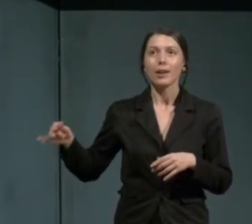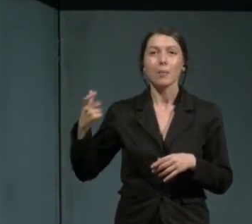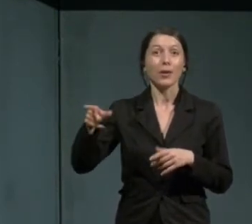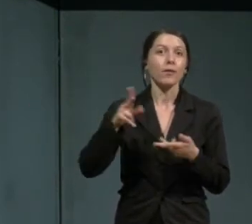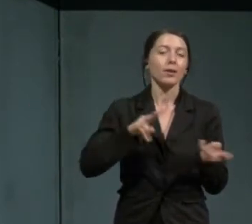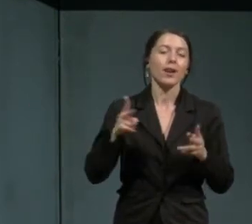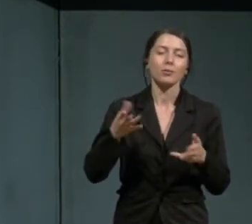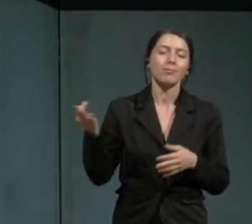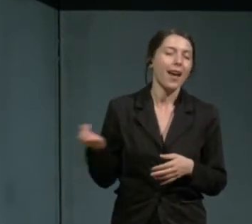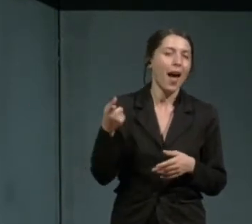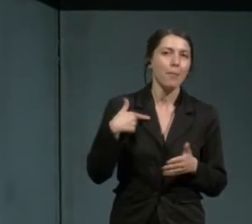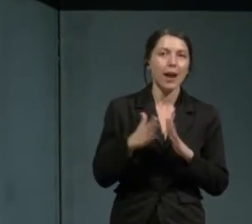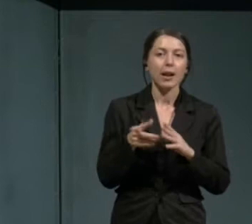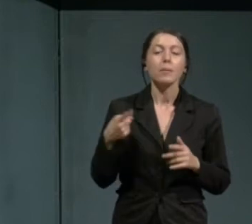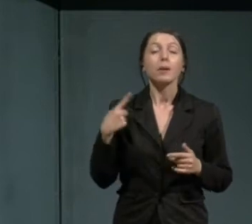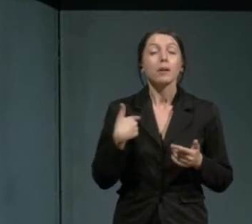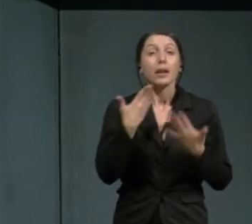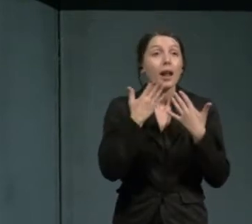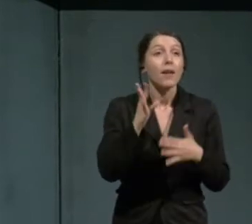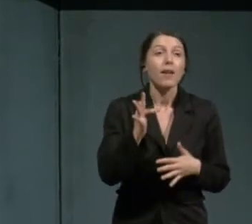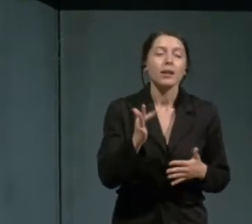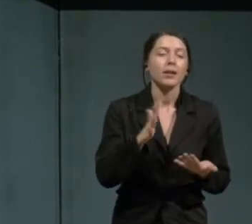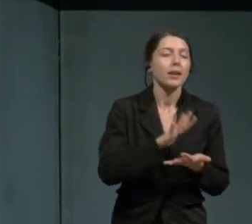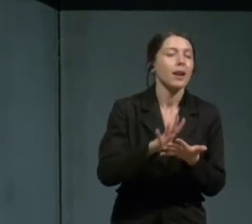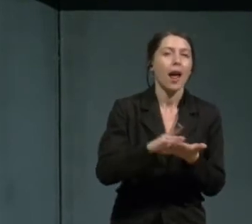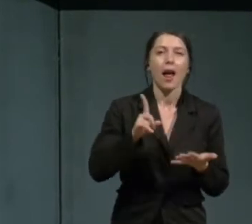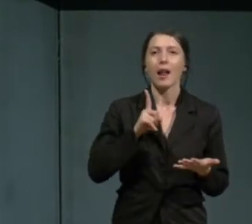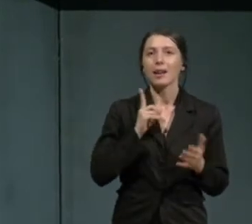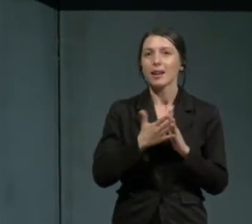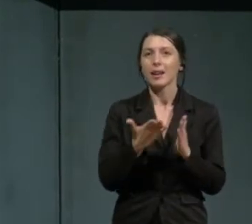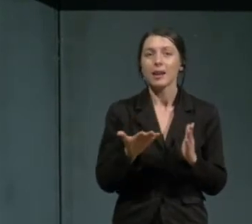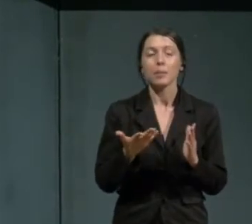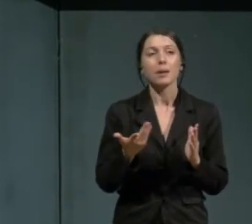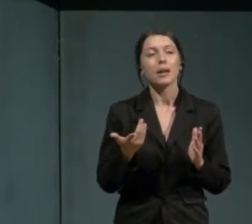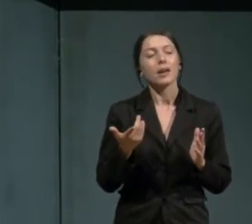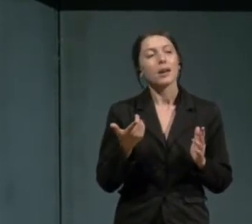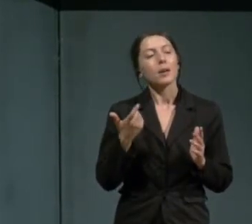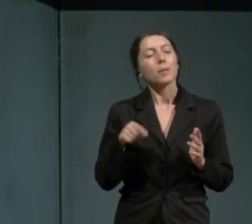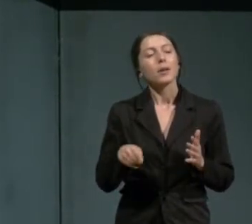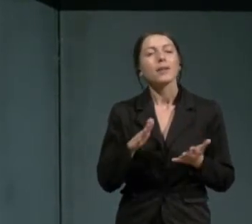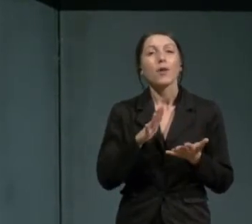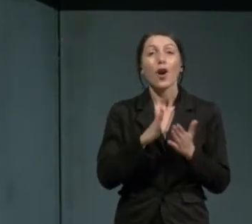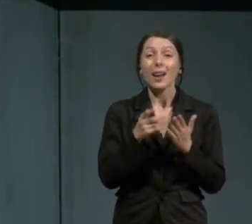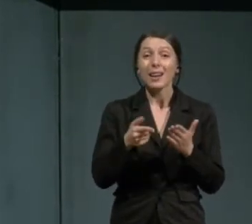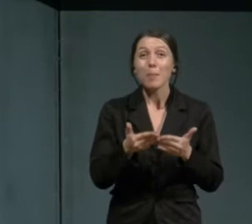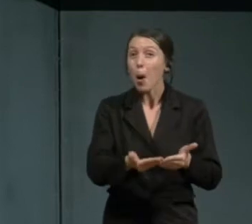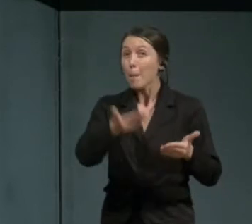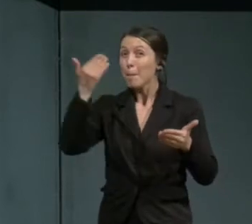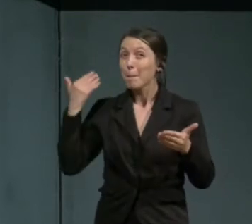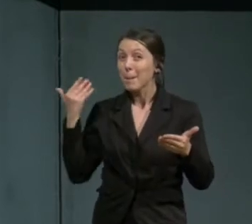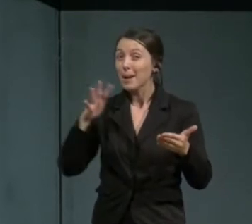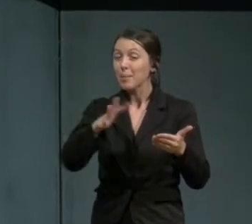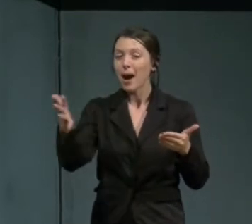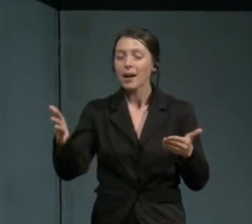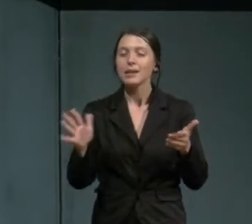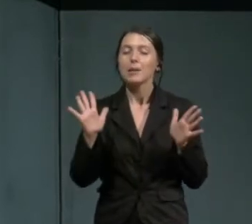pubblicato questo i libri libri che è questo libro è precede gli altri ma questo mi